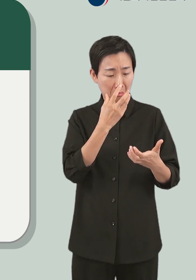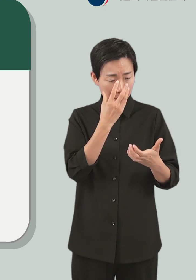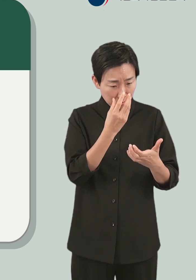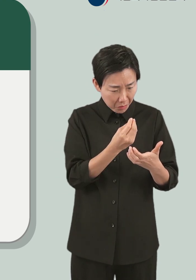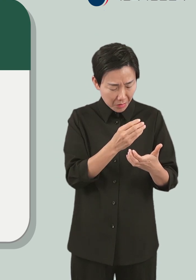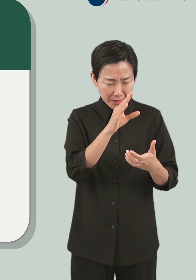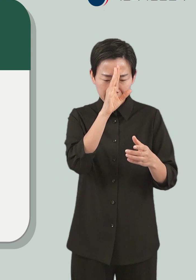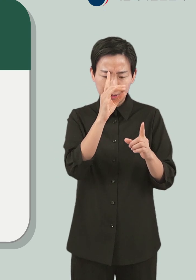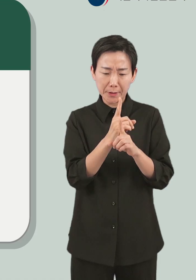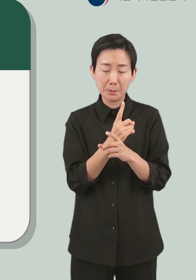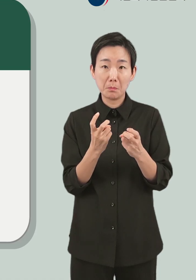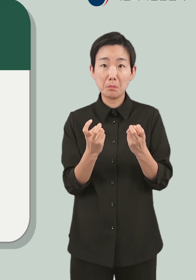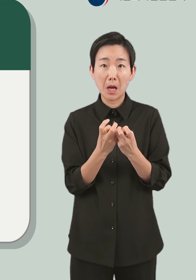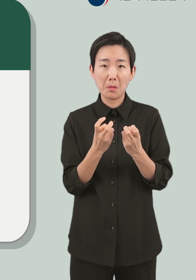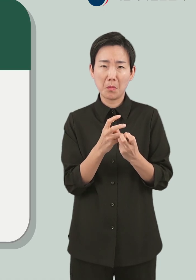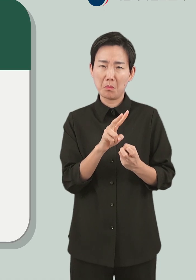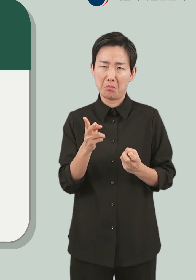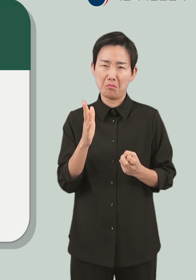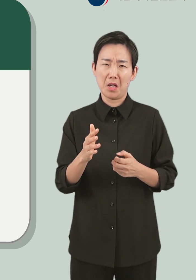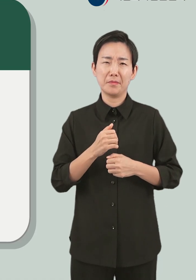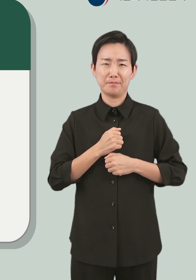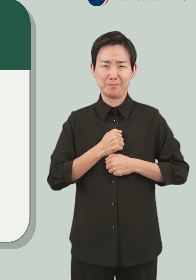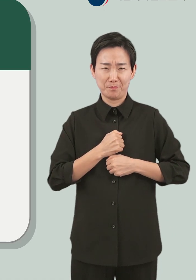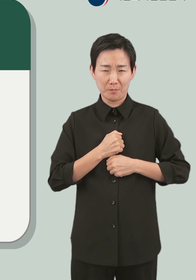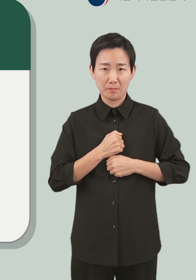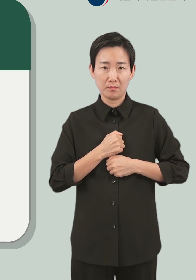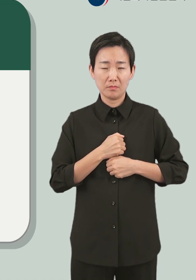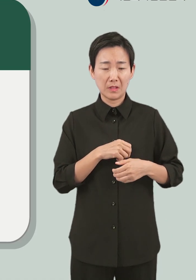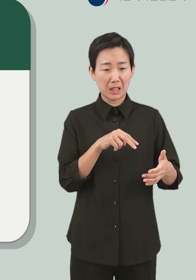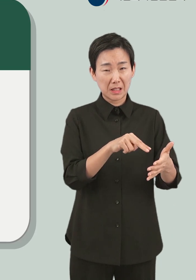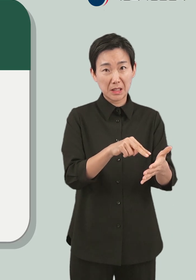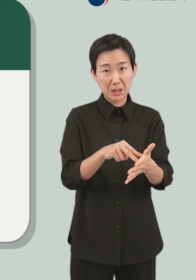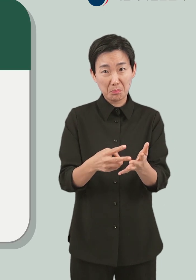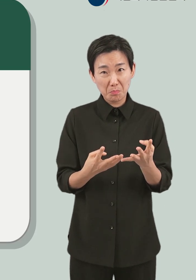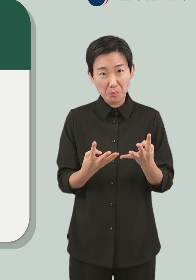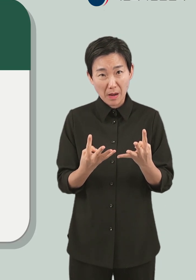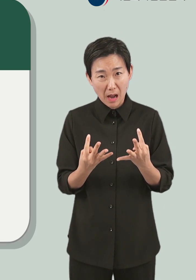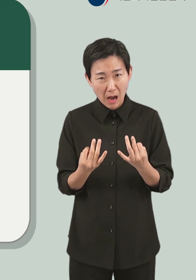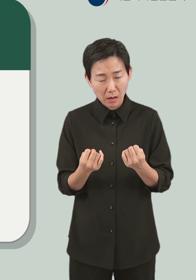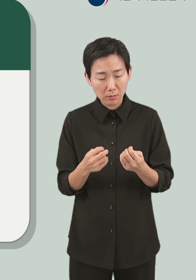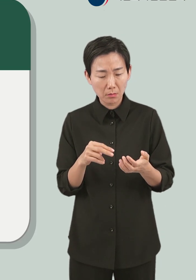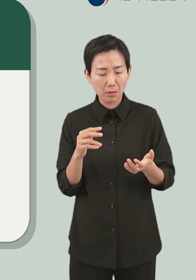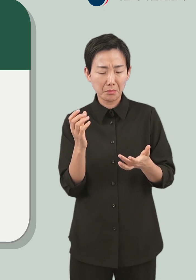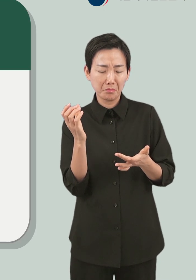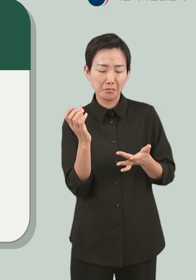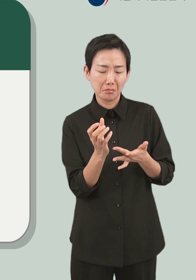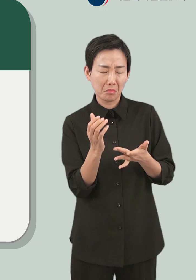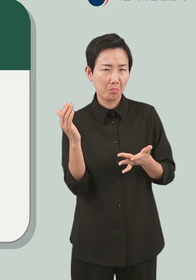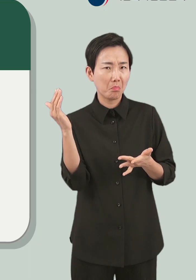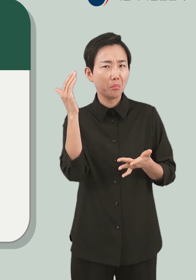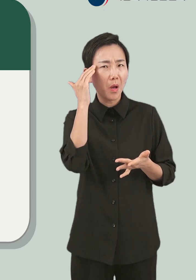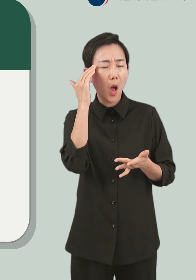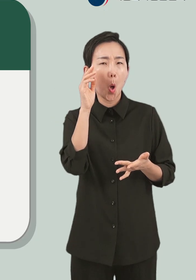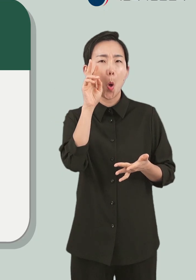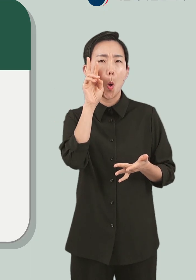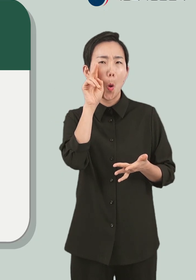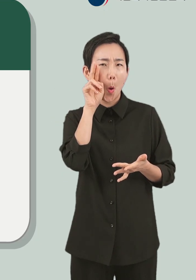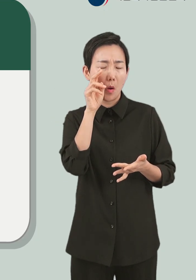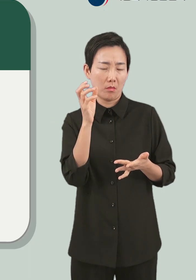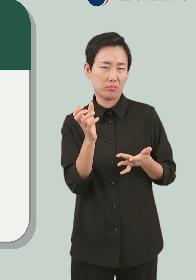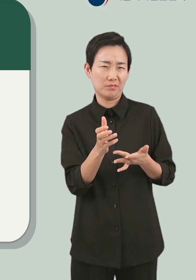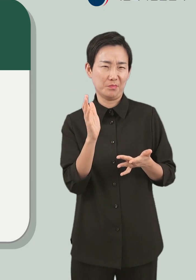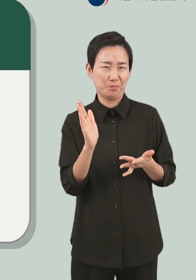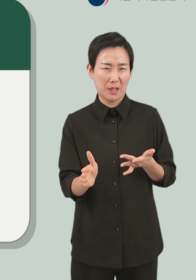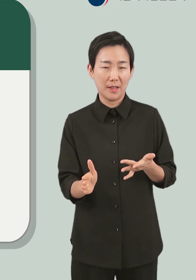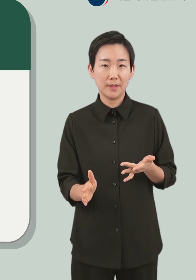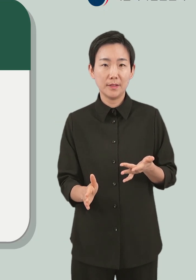변경하면 부적절한 치료 결정을 내릴 수 있으므로 주의해야 합니다. 강한 전자기장이나 전자기 방사선은 기기